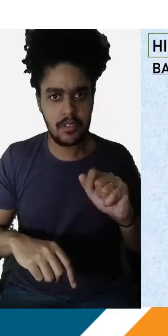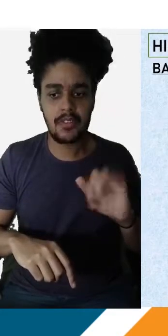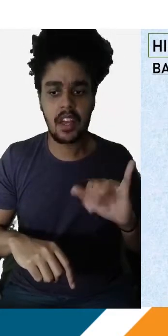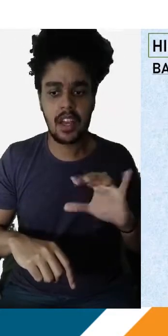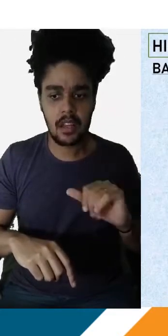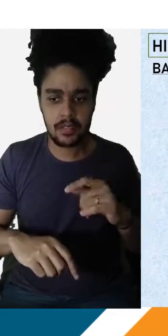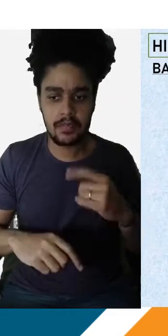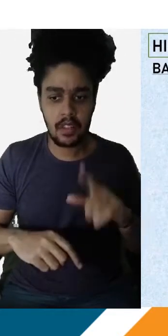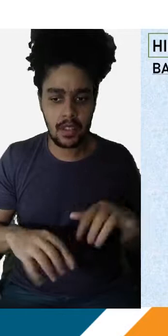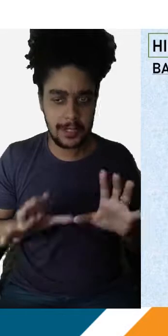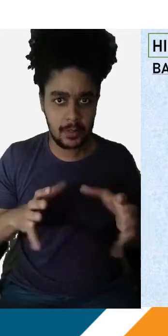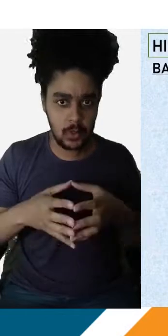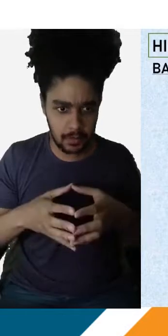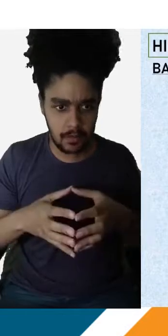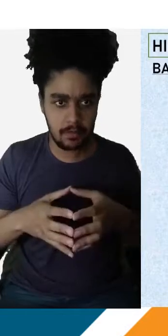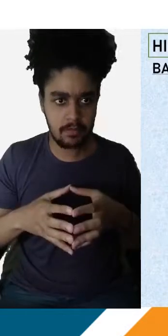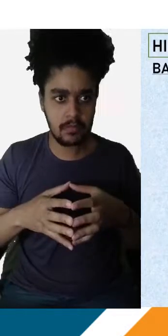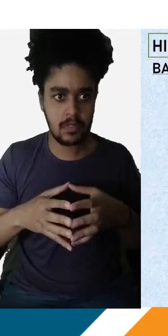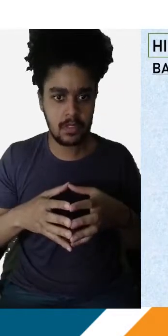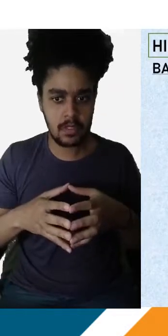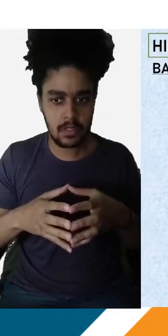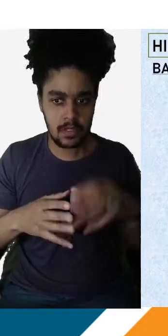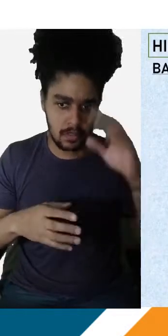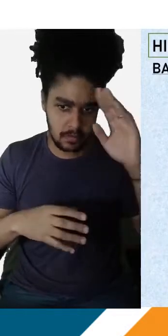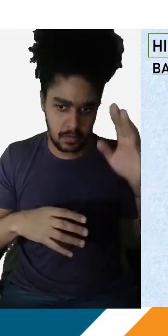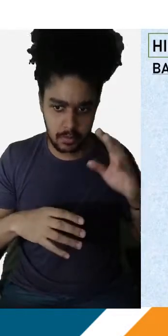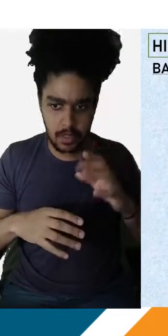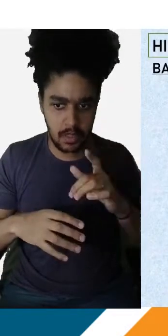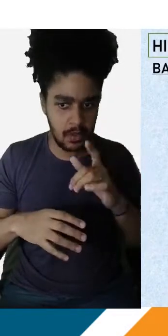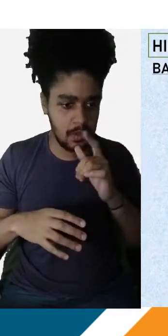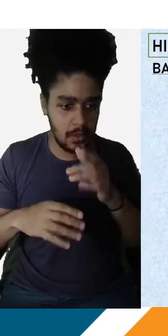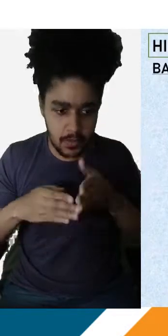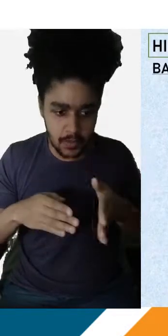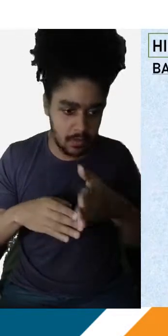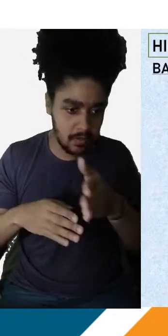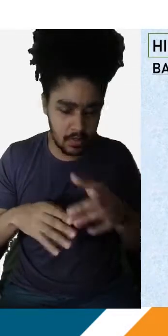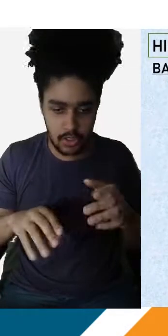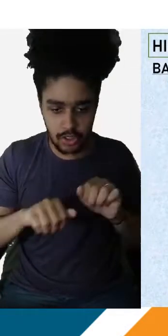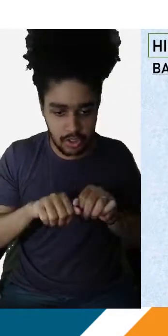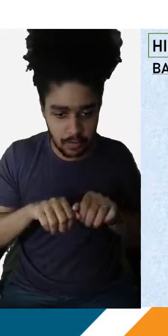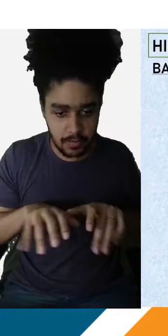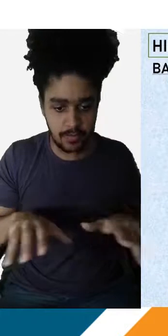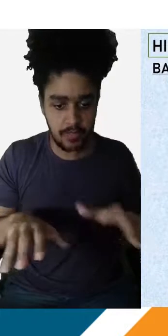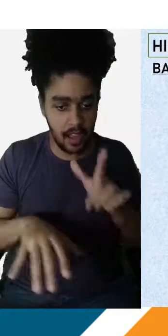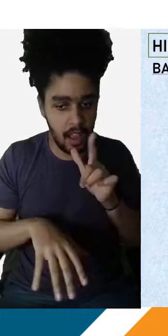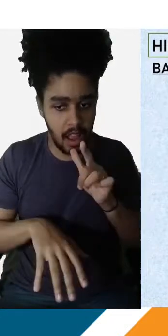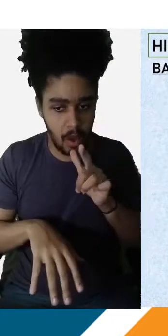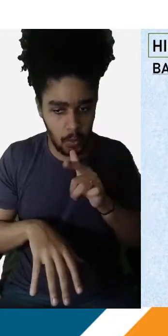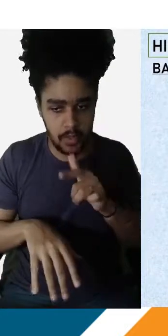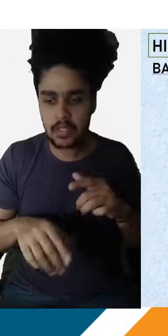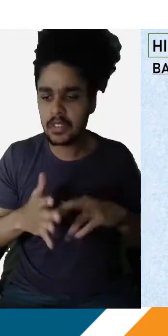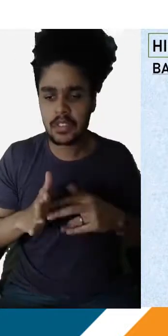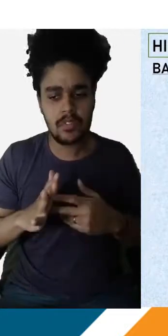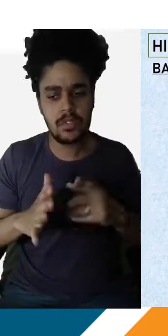um conjunto do rio principal, dos afluentes e divisores de água. Beleza, o que isso significa? Para a